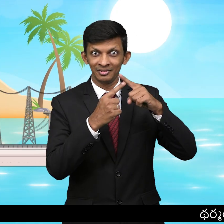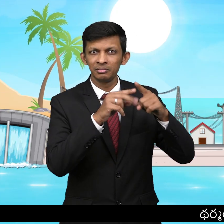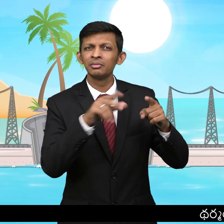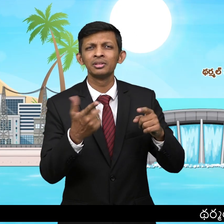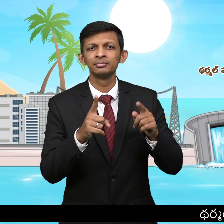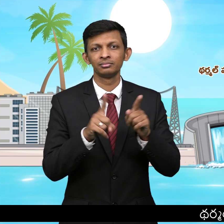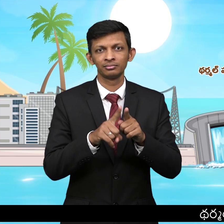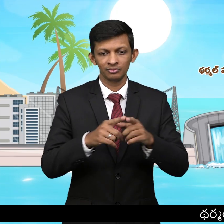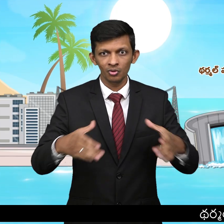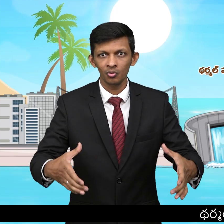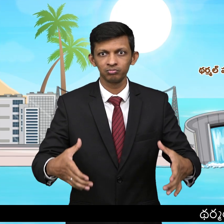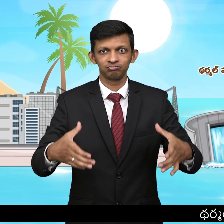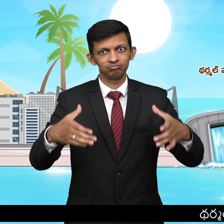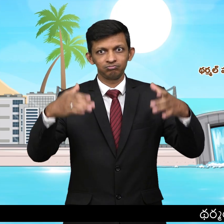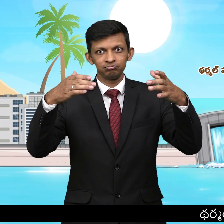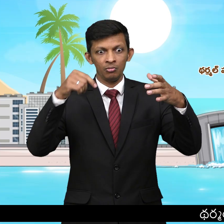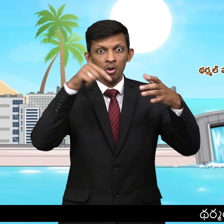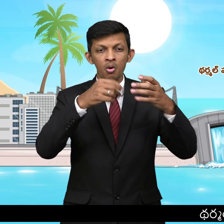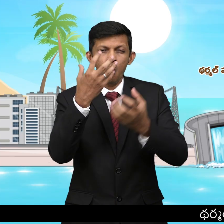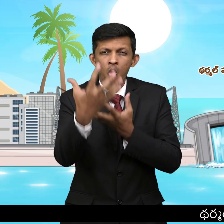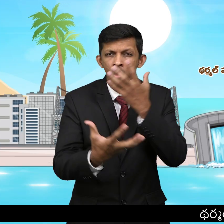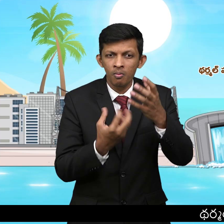థర్మల్ పవర్ స్టేషన్,